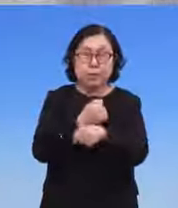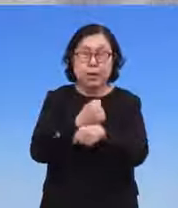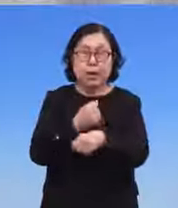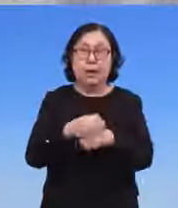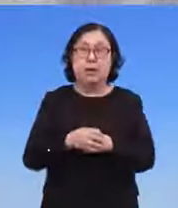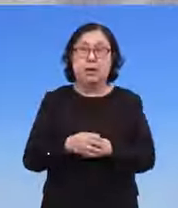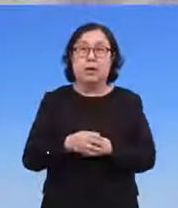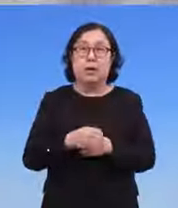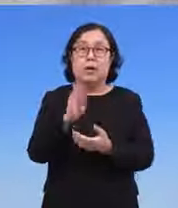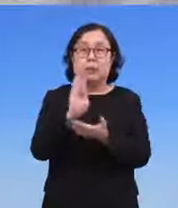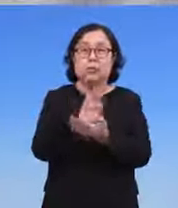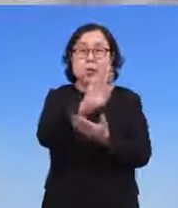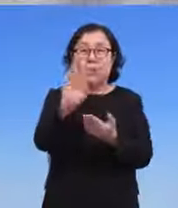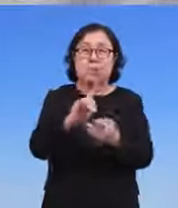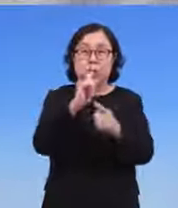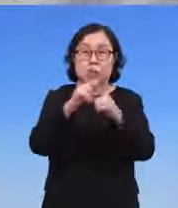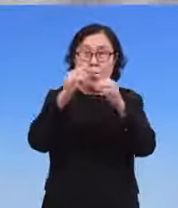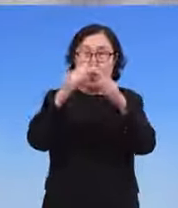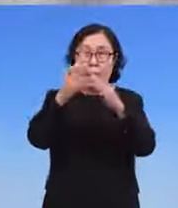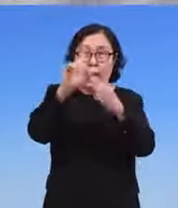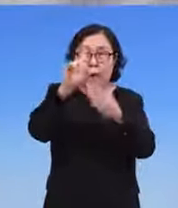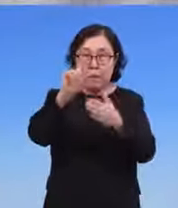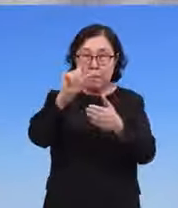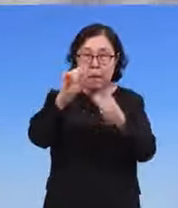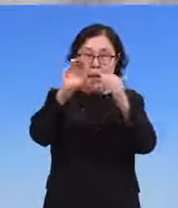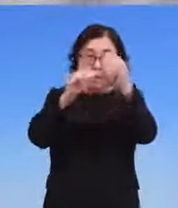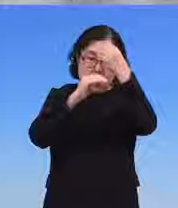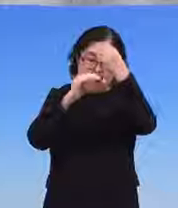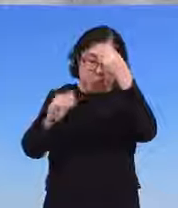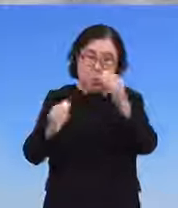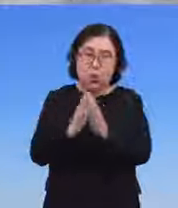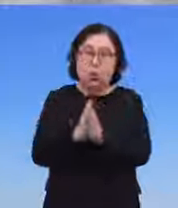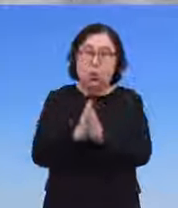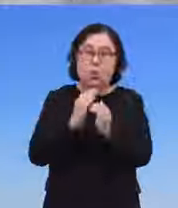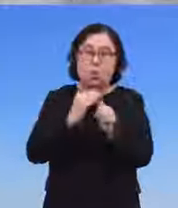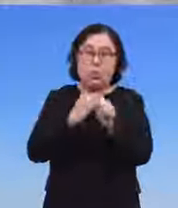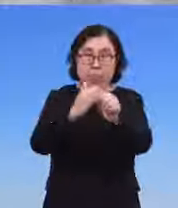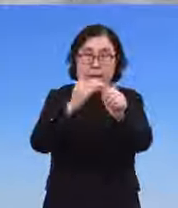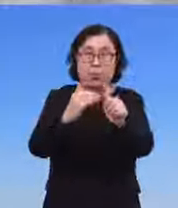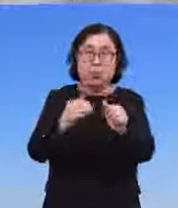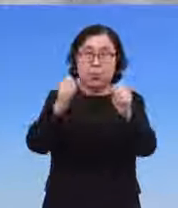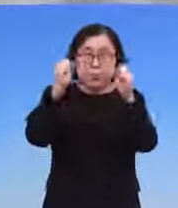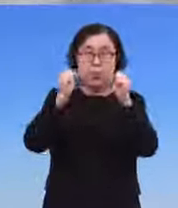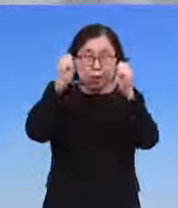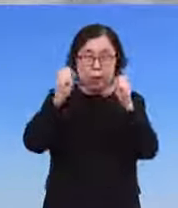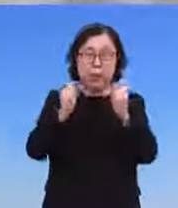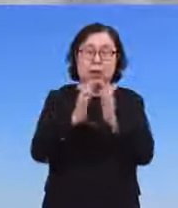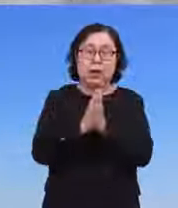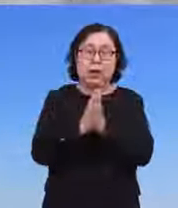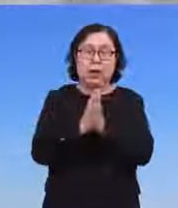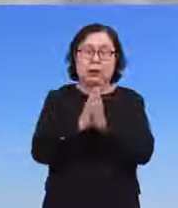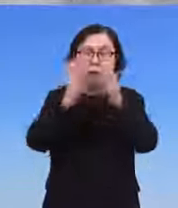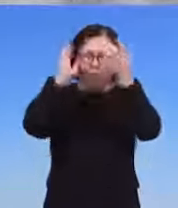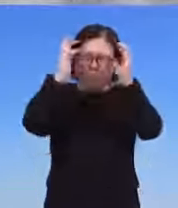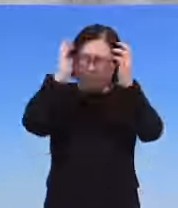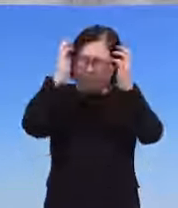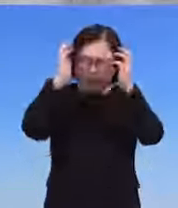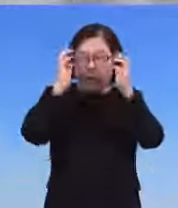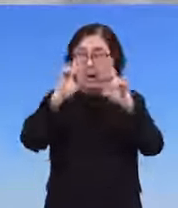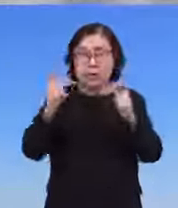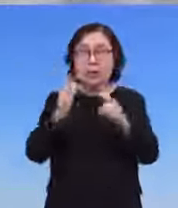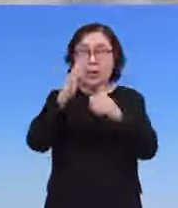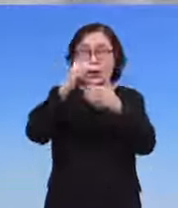여러분, 저는 분당 우리 교회 일만성도 파송 운동이 모든 성도들이 혼란하고 두렵고 염려스러움으로 받는 것이